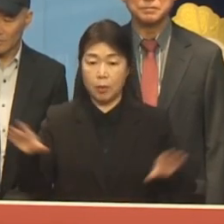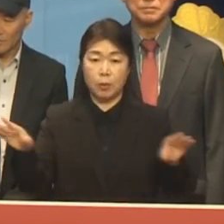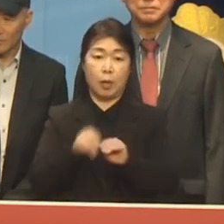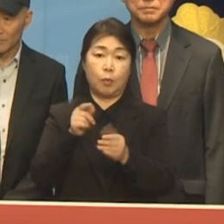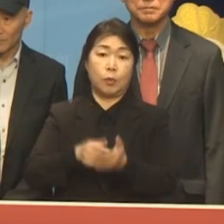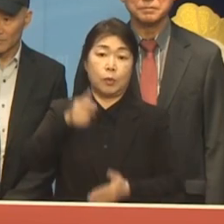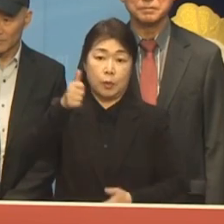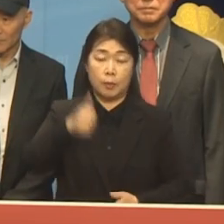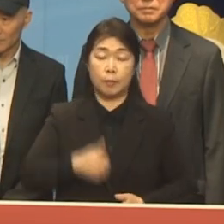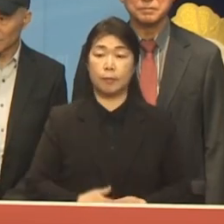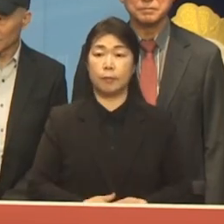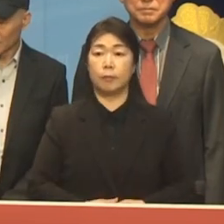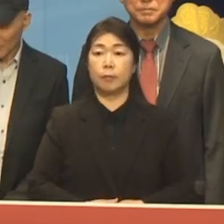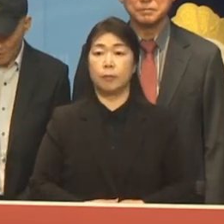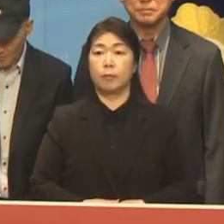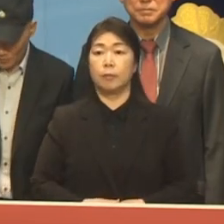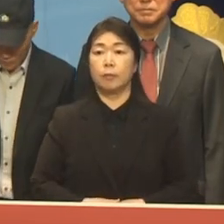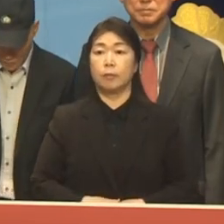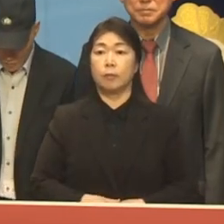사무총장님입니다.